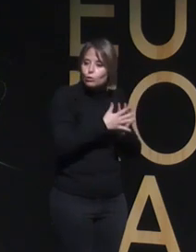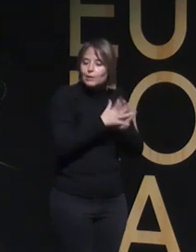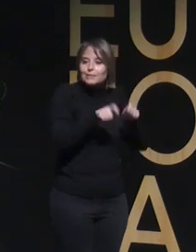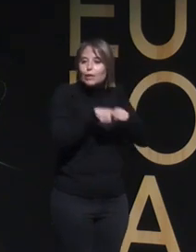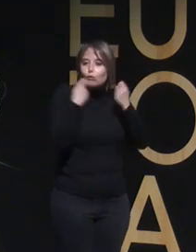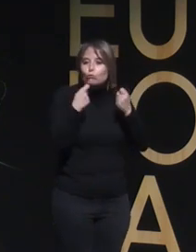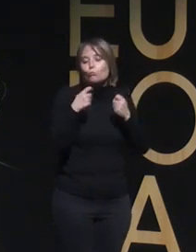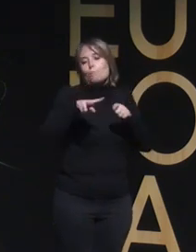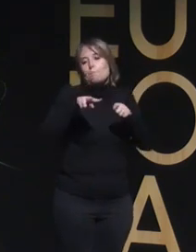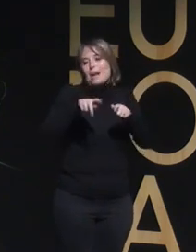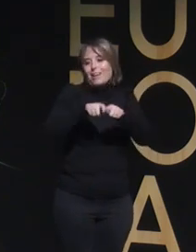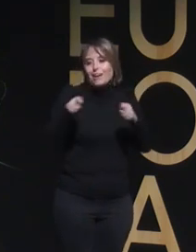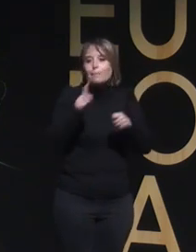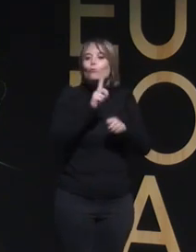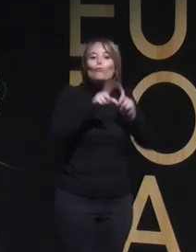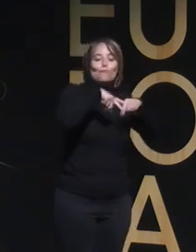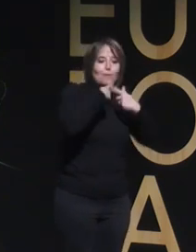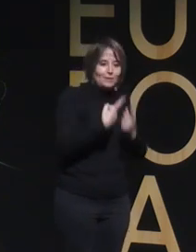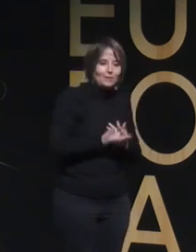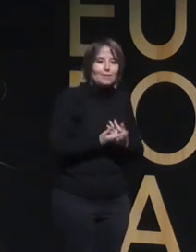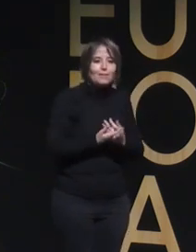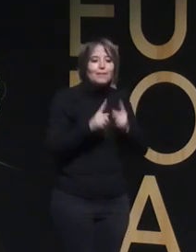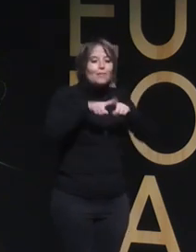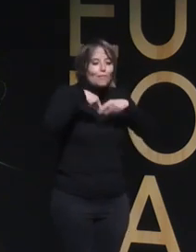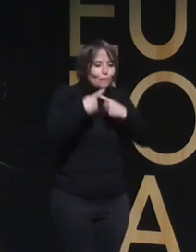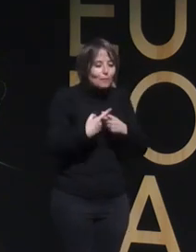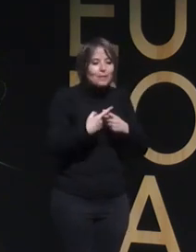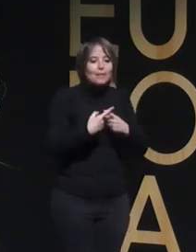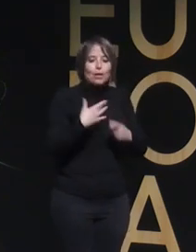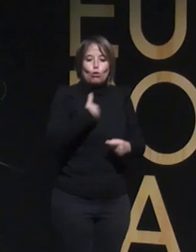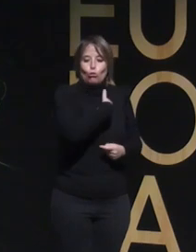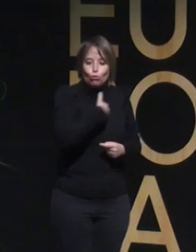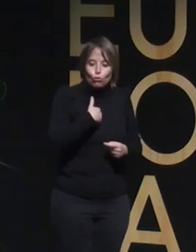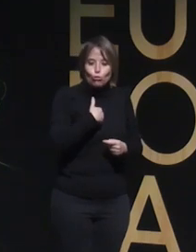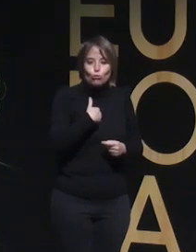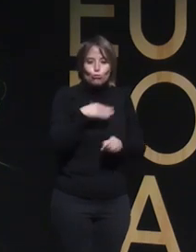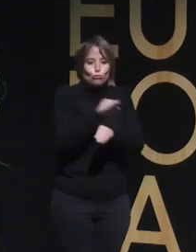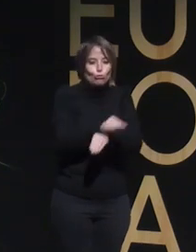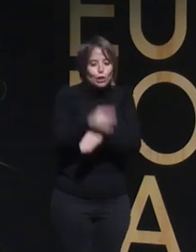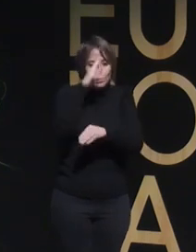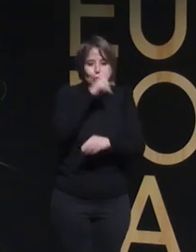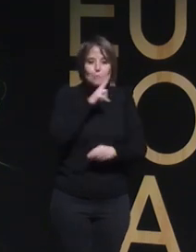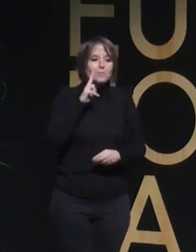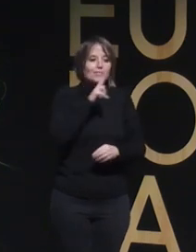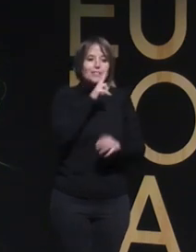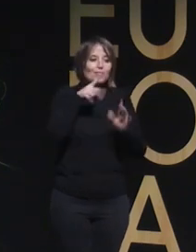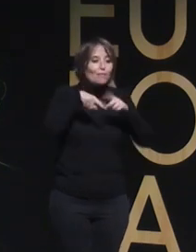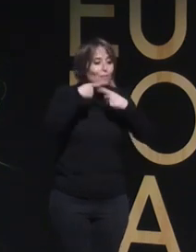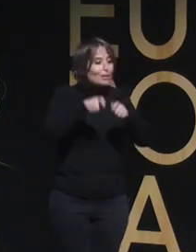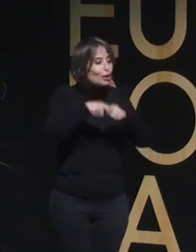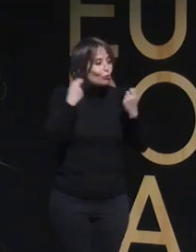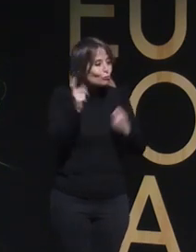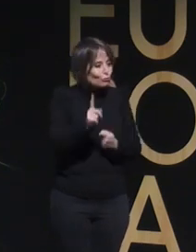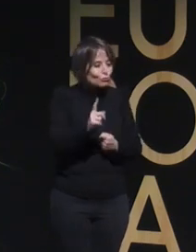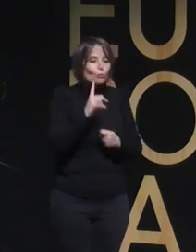pareja conyugal, pero no la familia. Qué bueno. La familia sigue teniendo un rol, que es el parental. Por lo tanto, la familia no se ha roto. ¿Qué va a pasar?